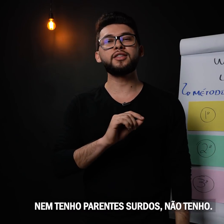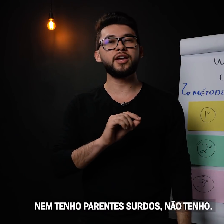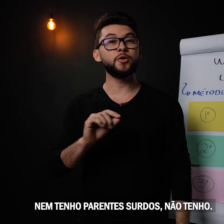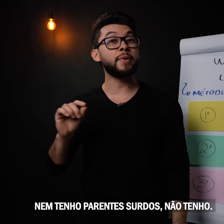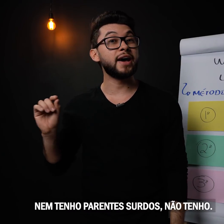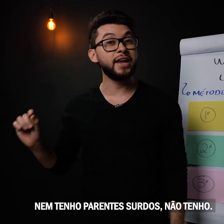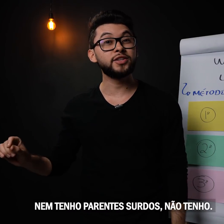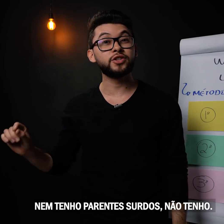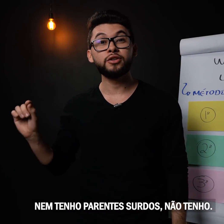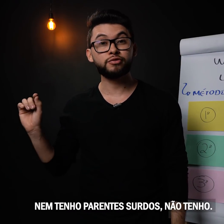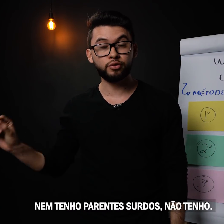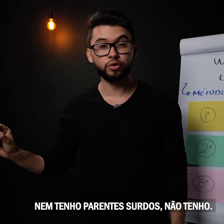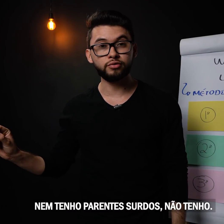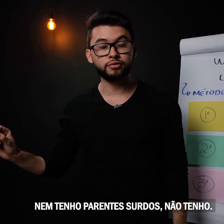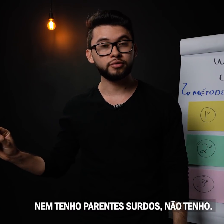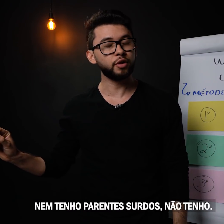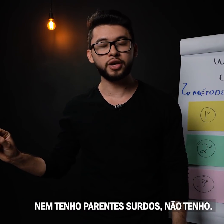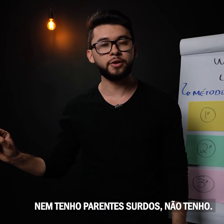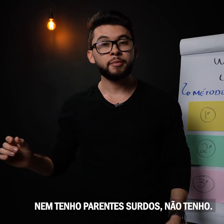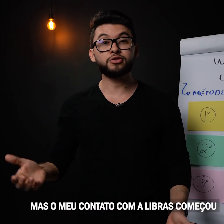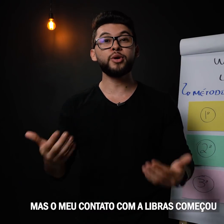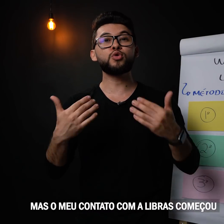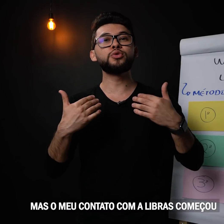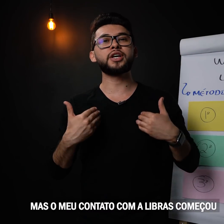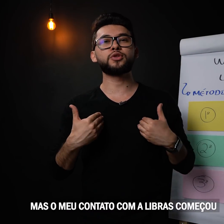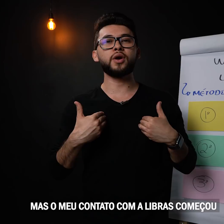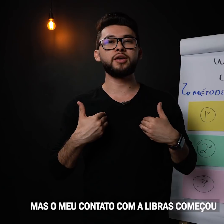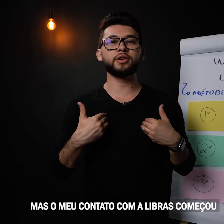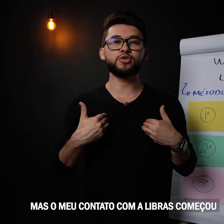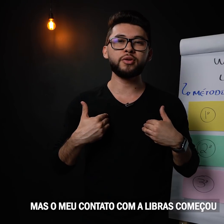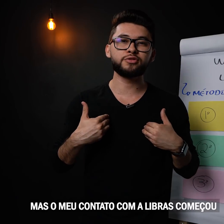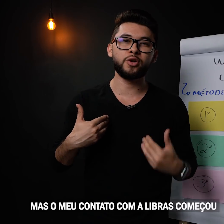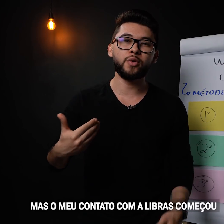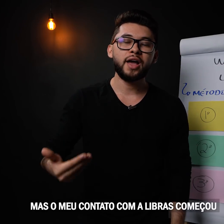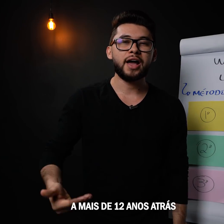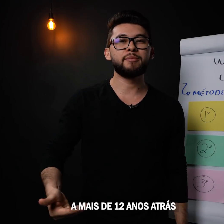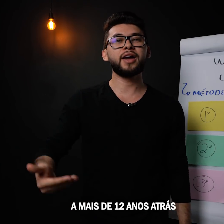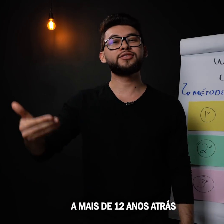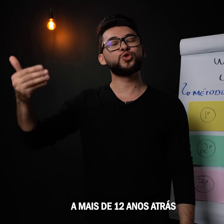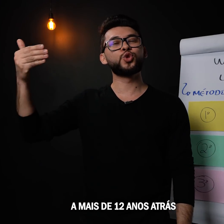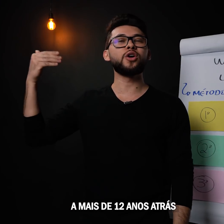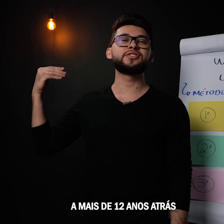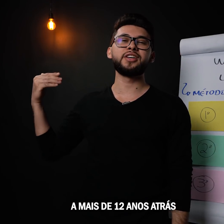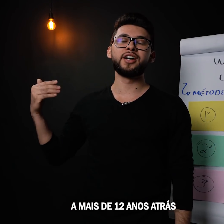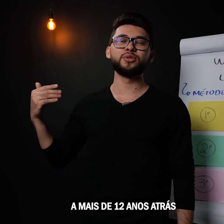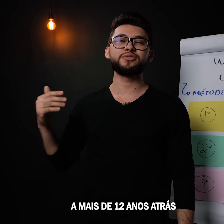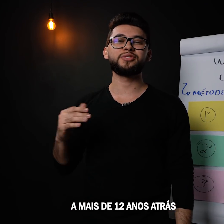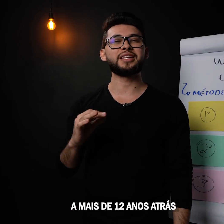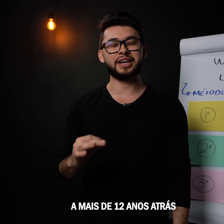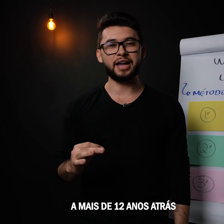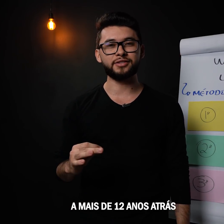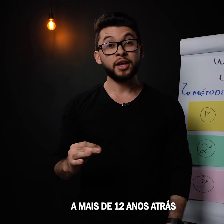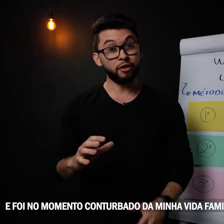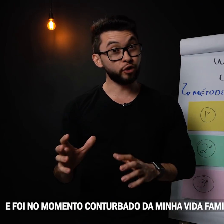tenho parente surdos. Não tenho. Mas o meu contato com a Libras começou há mais de 12 anos atrás. E foi num